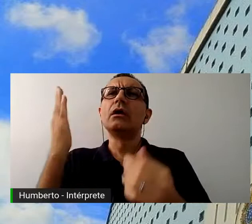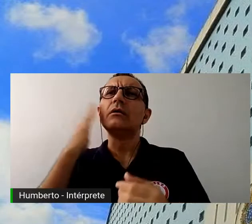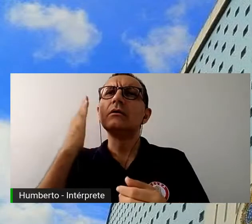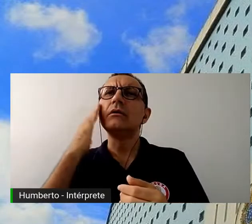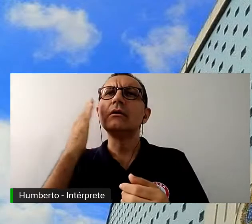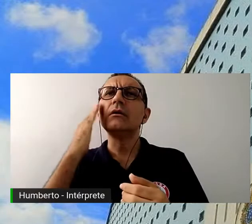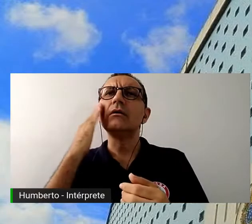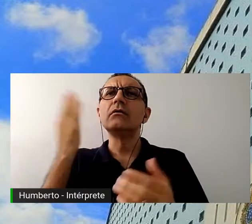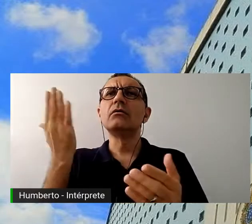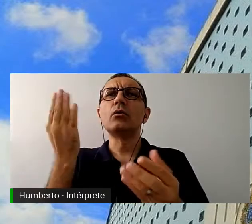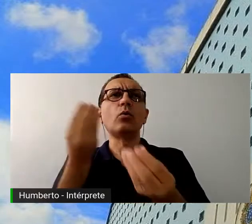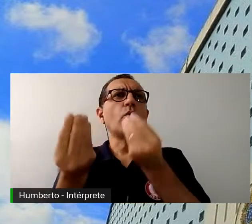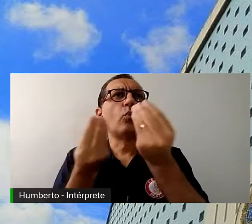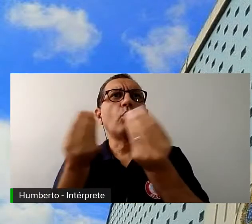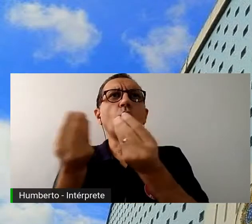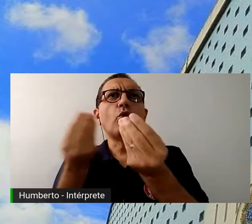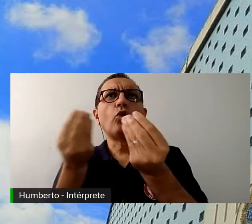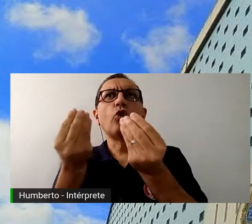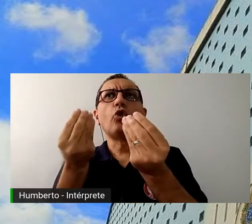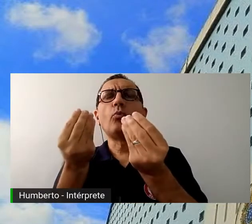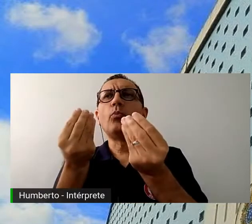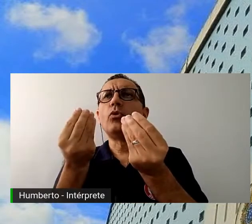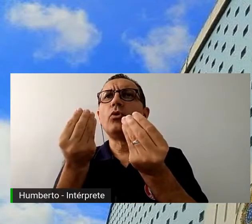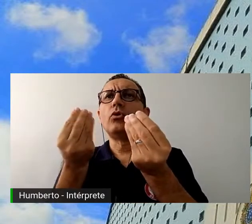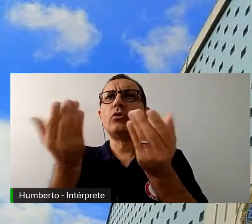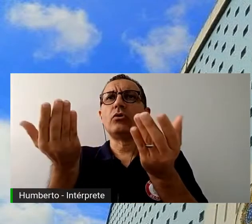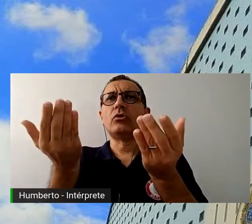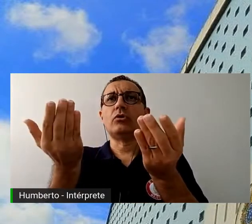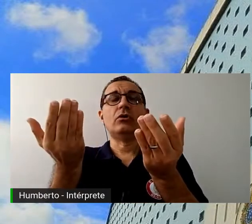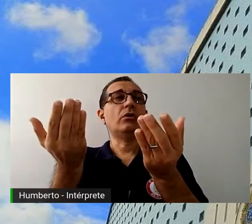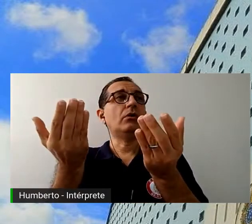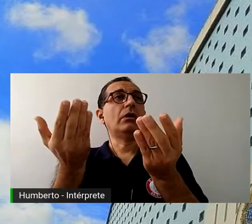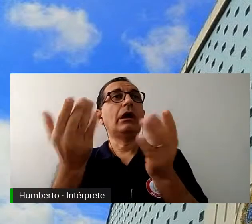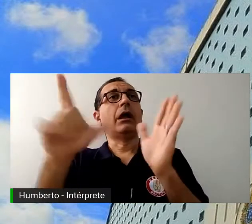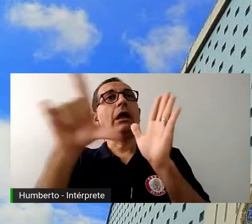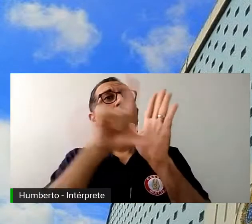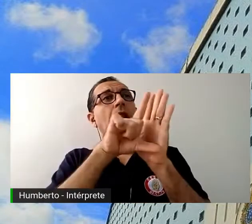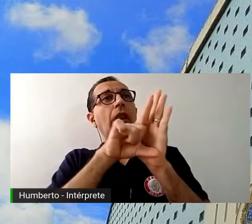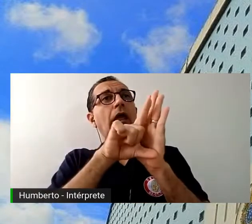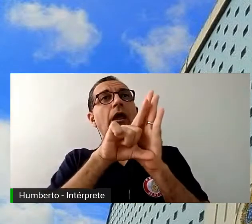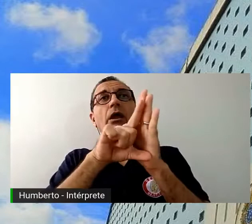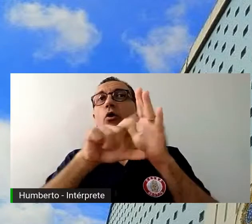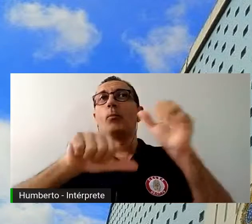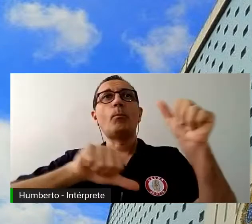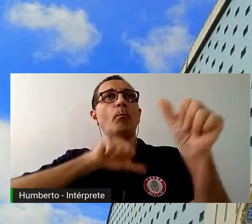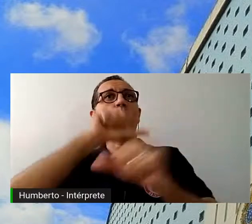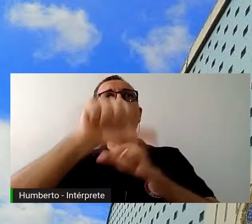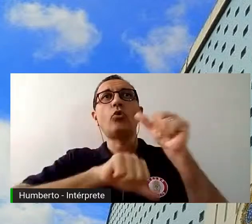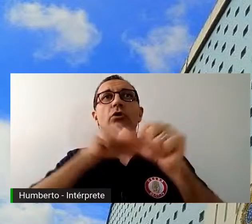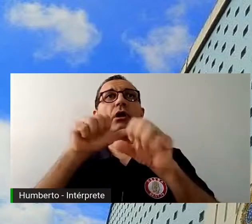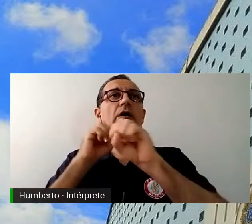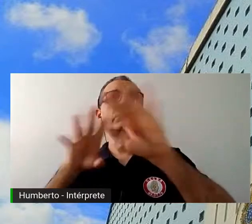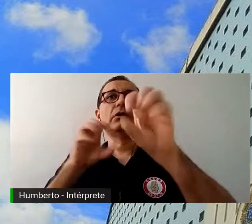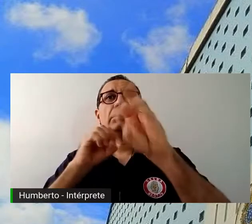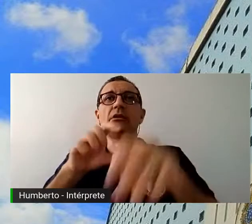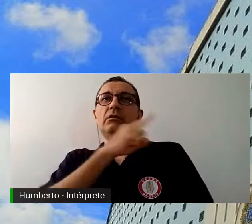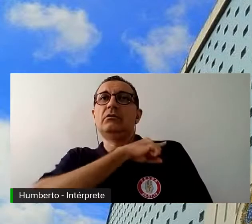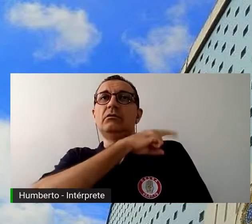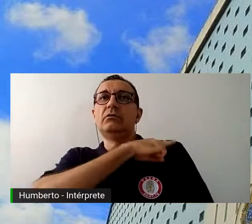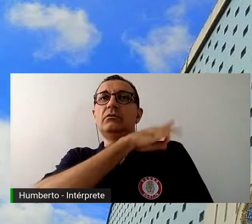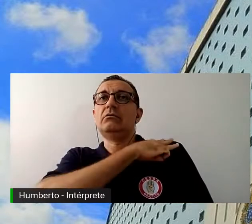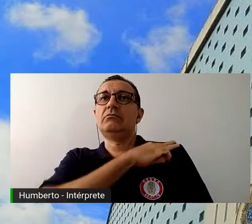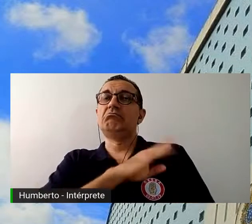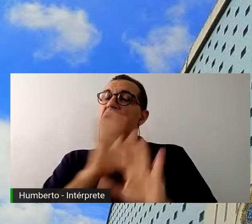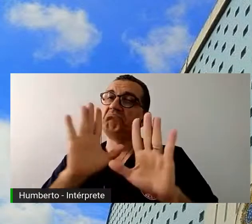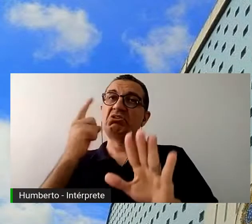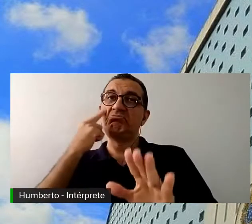a fragmentação com a lei da reforma do ensino médio que aí está. Mas vamos lá, interdisciplinaridade, que eu tenho um prazer